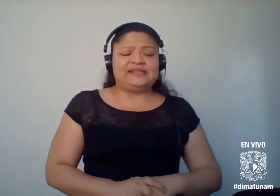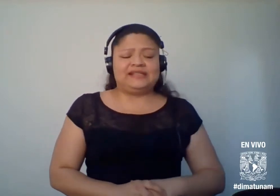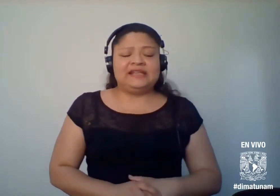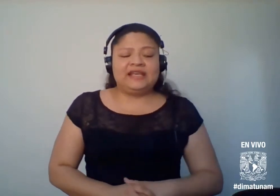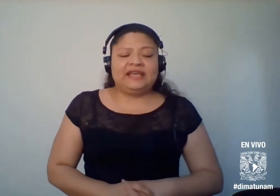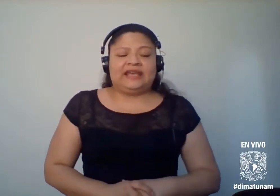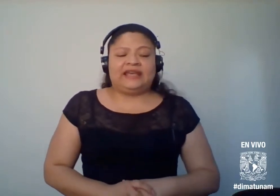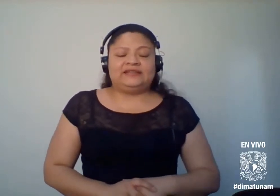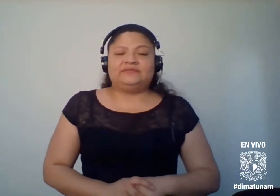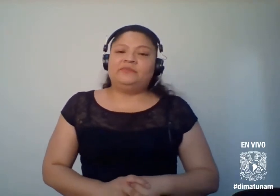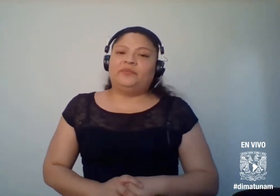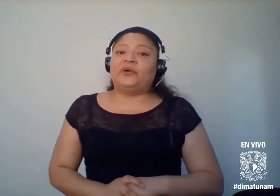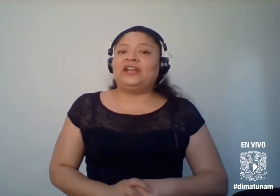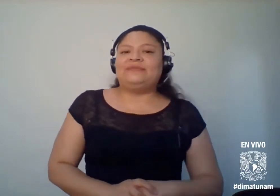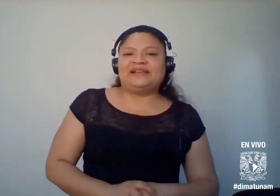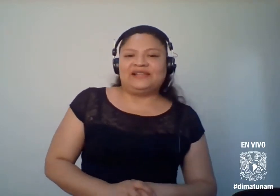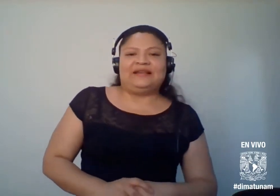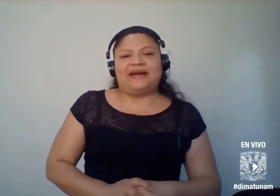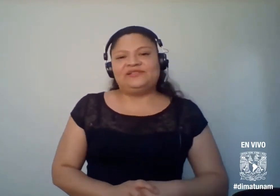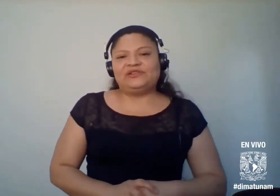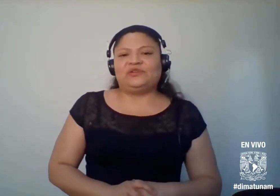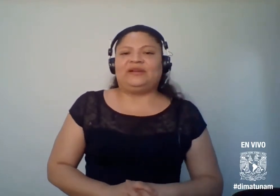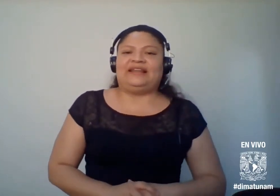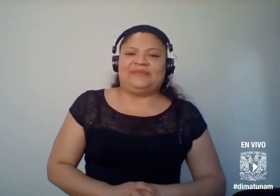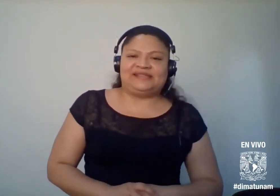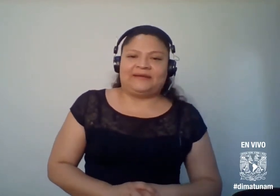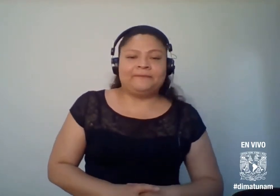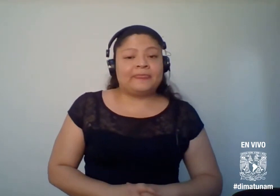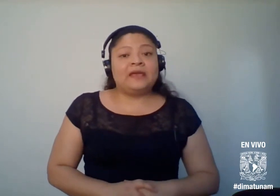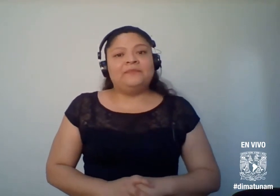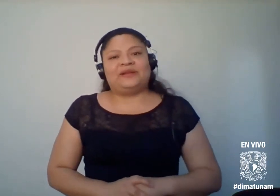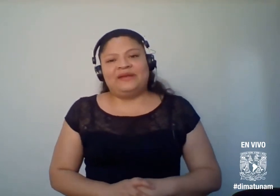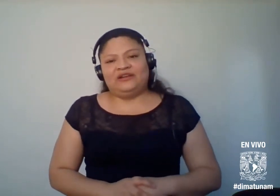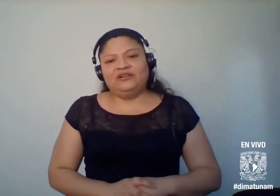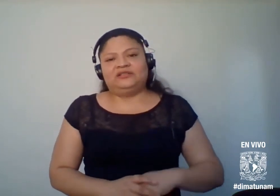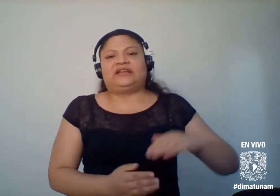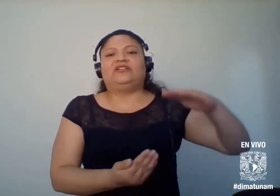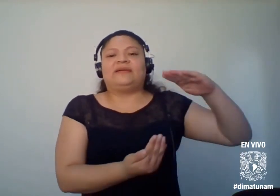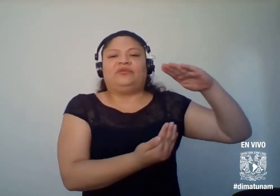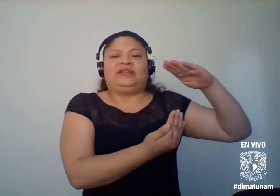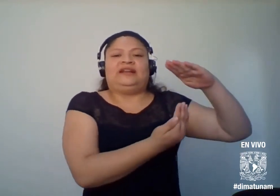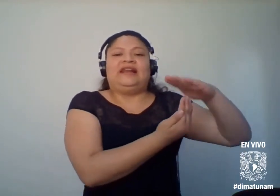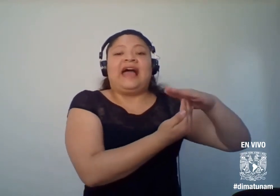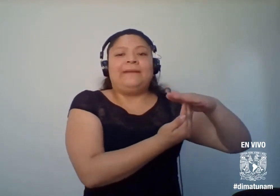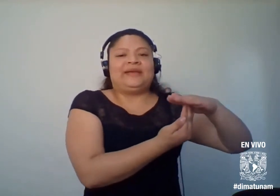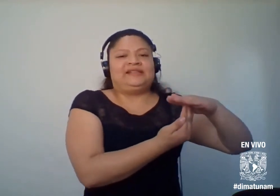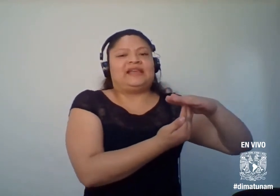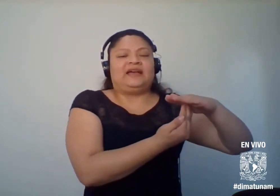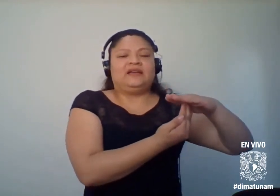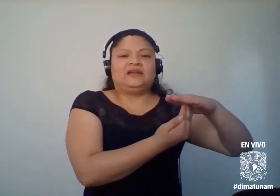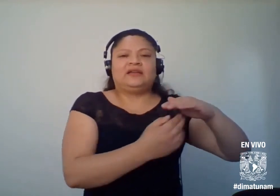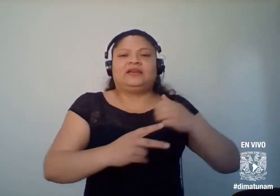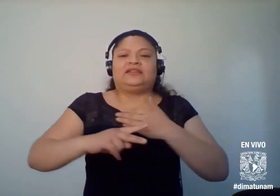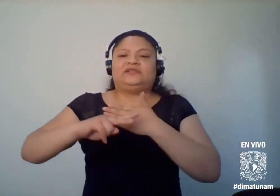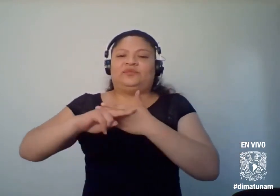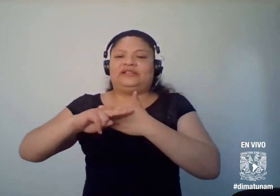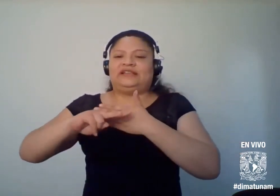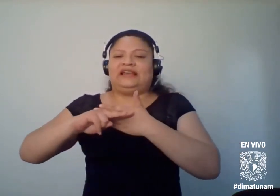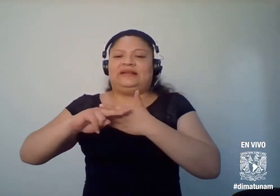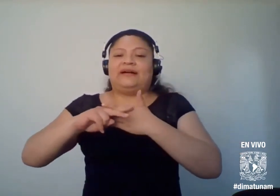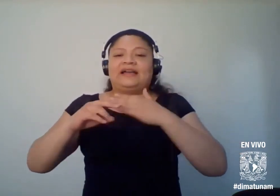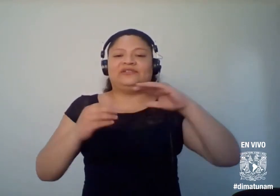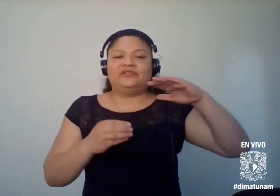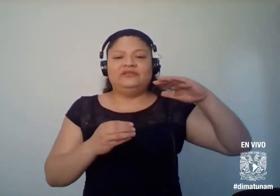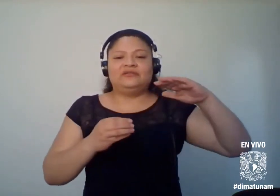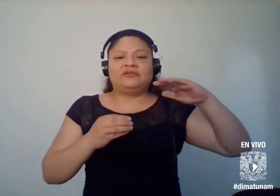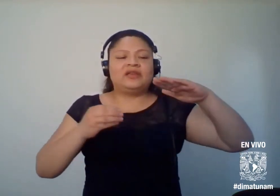Ustedes piensen en poner más el vaso sobre la mesa. Primero tengo que poner la mesa, después